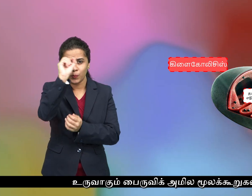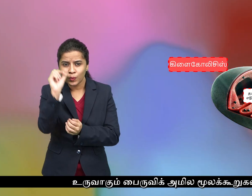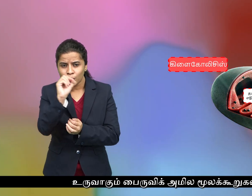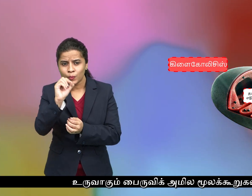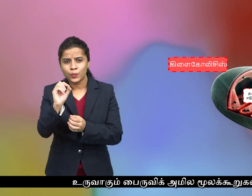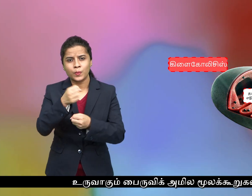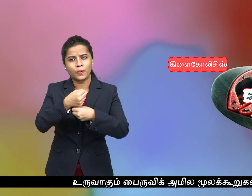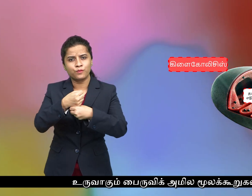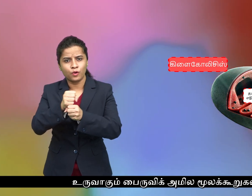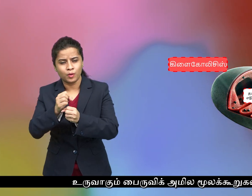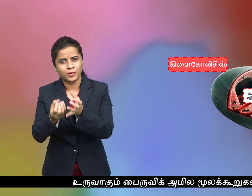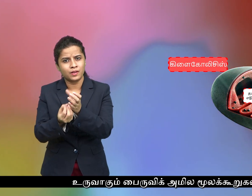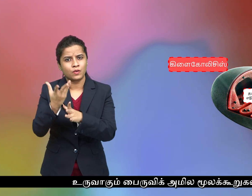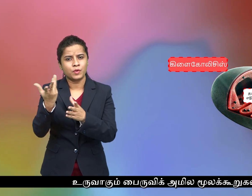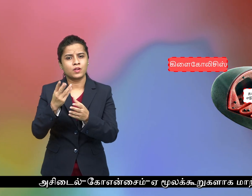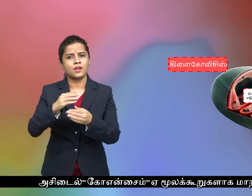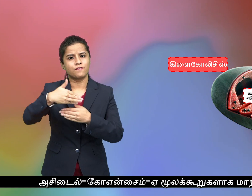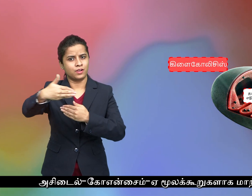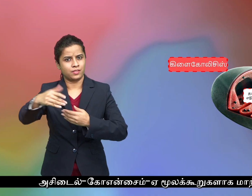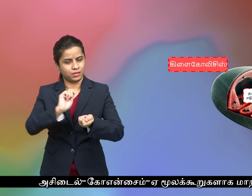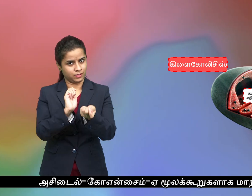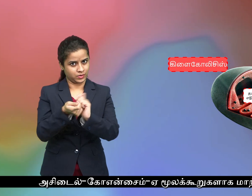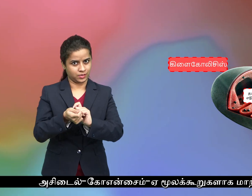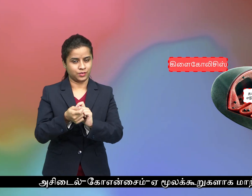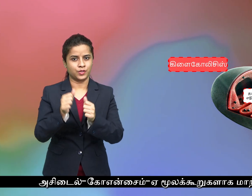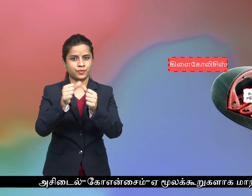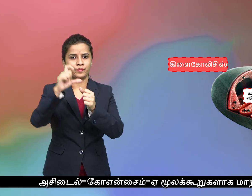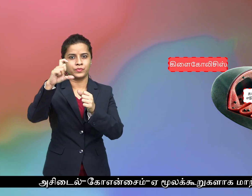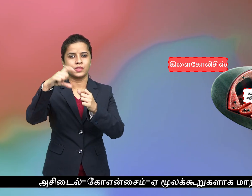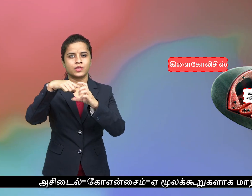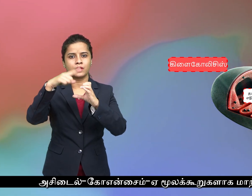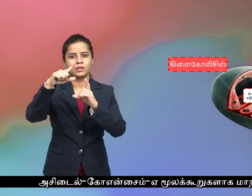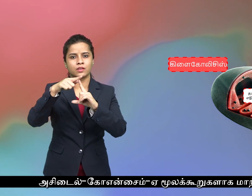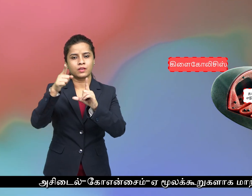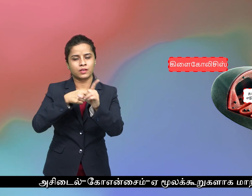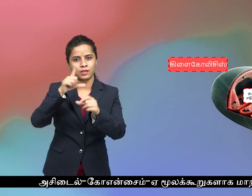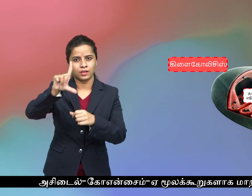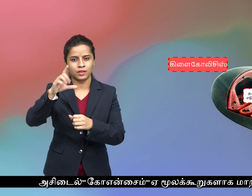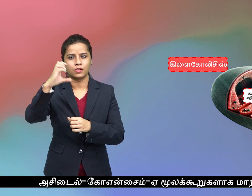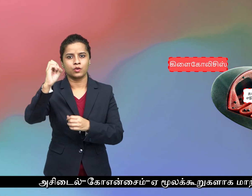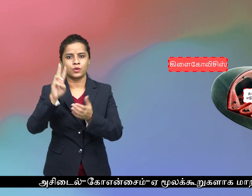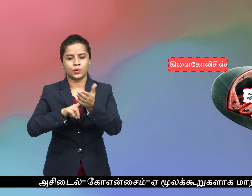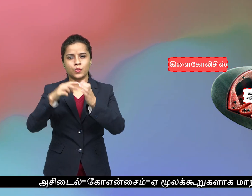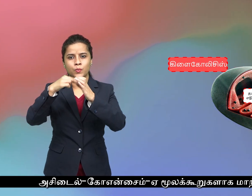அமிலம் மூலக்கூறுகள் மேலும் அசிட்டல் கோஎன்சைம் A மூலக்கூறுகளாக மாற்றப்படுகின்றன.